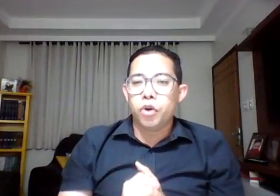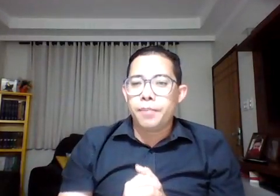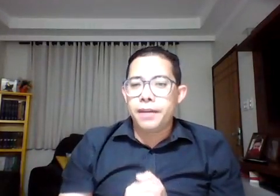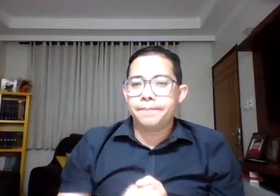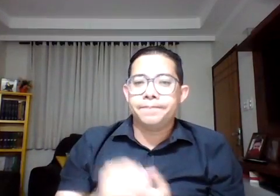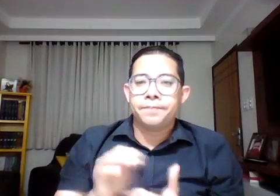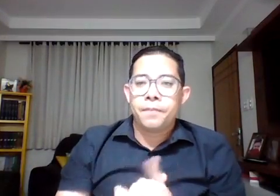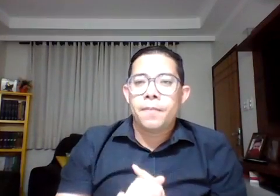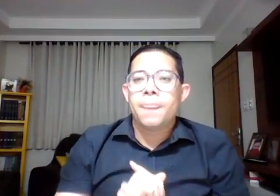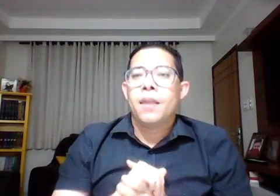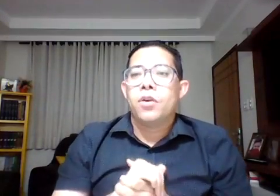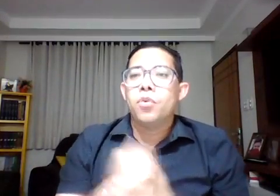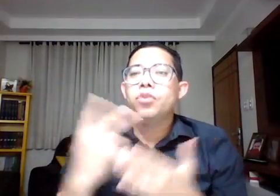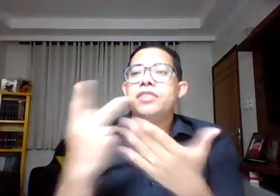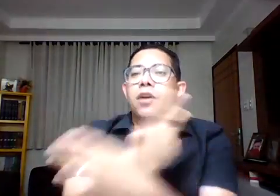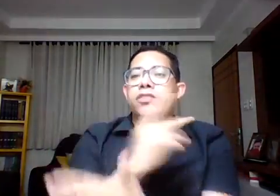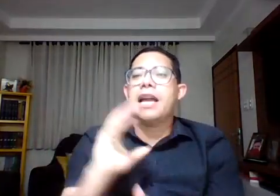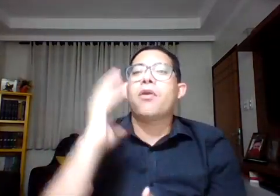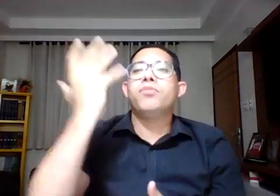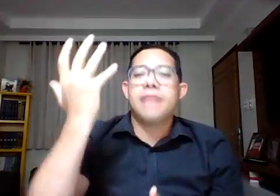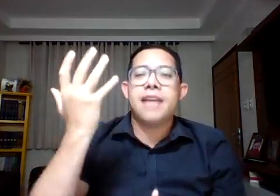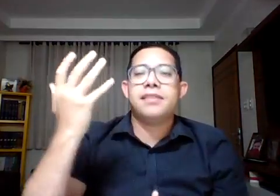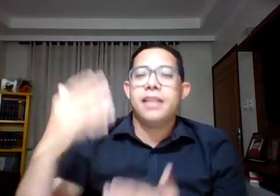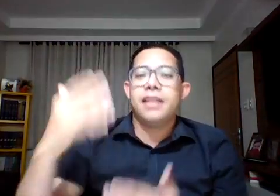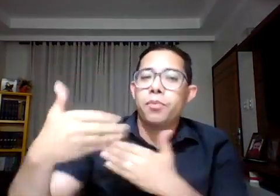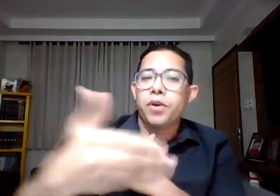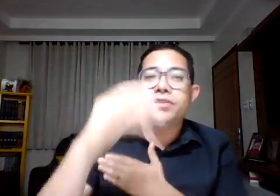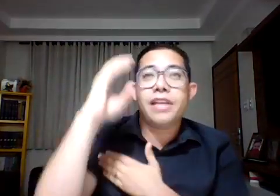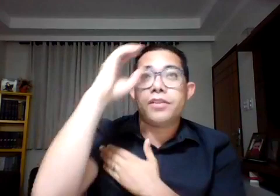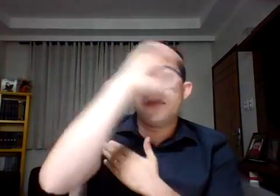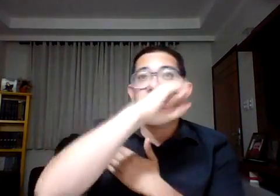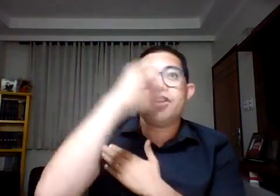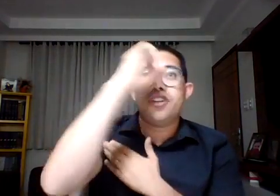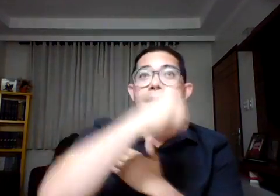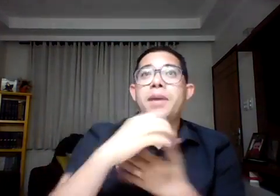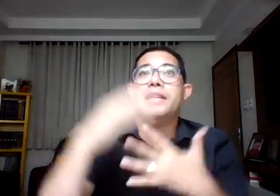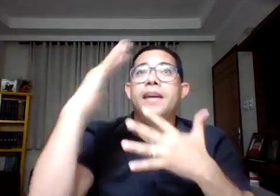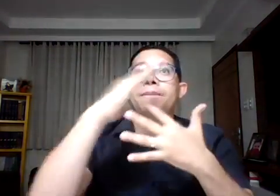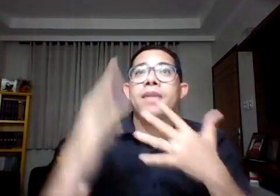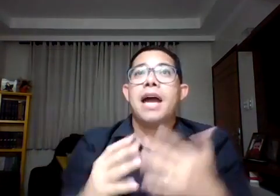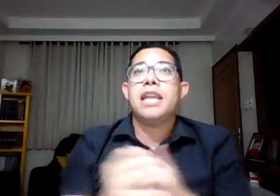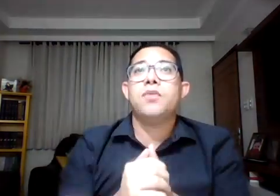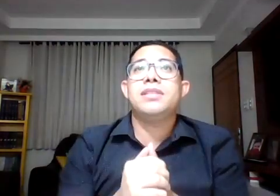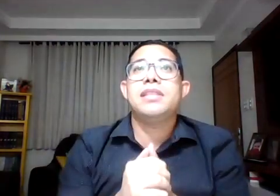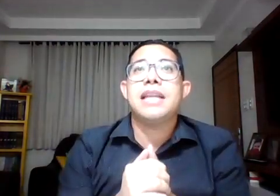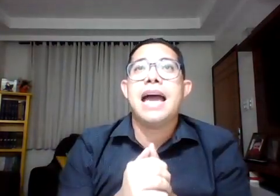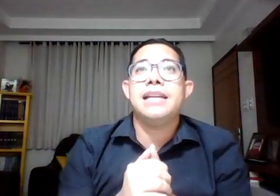sobre os erros que acontecem, né, no processo de a gente aprender a língua de sinais.